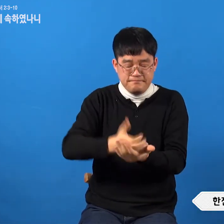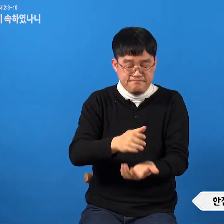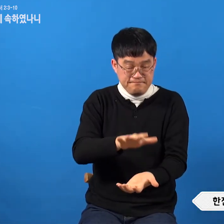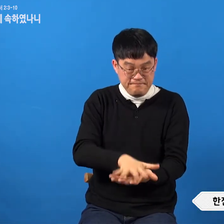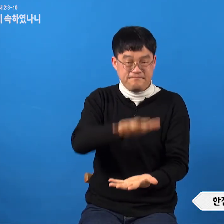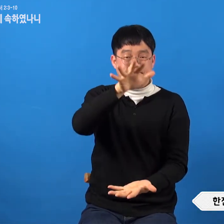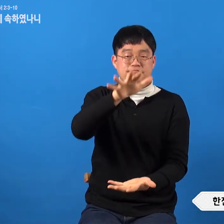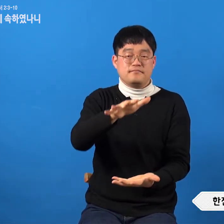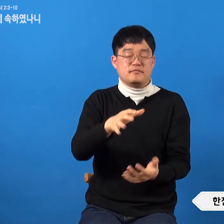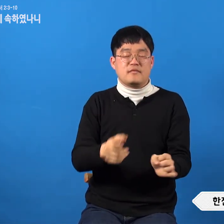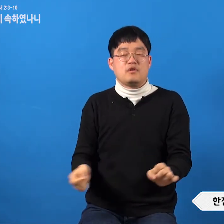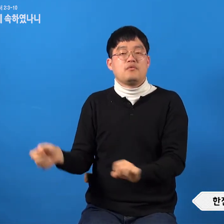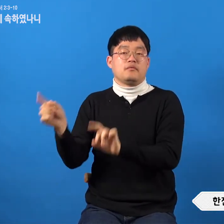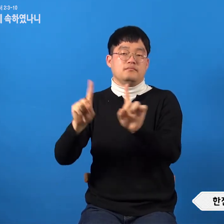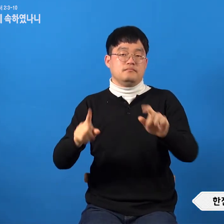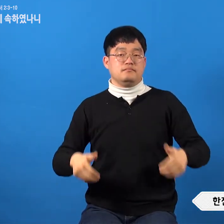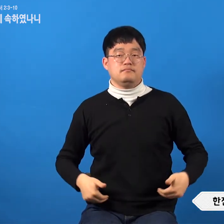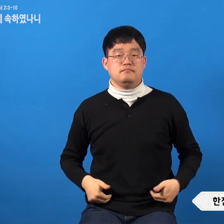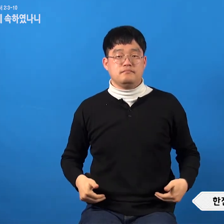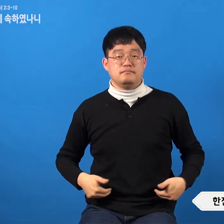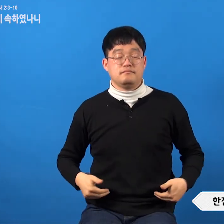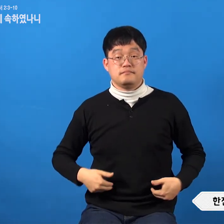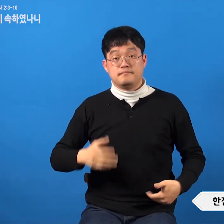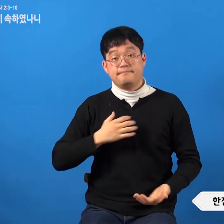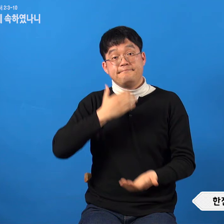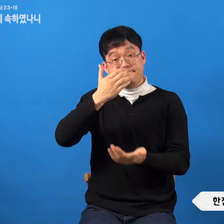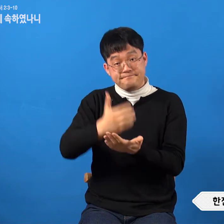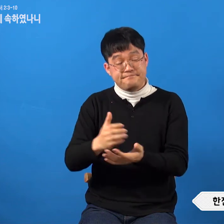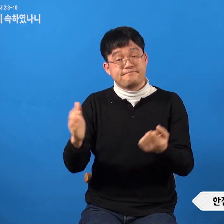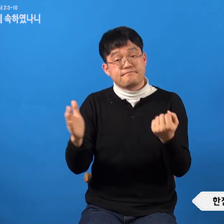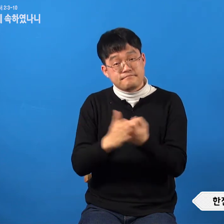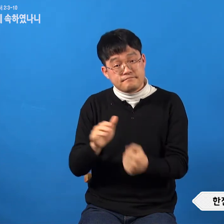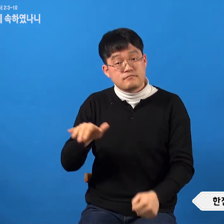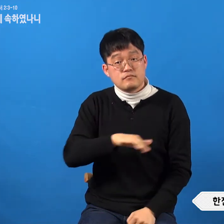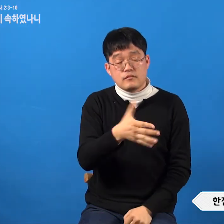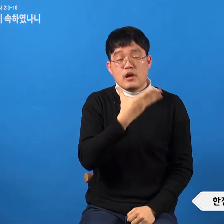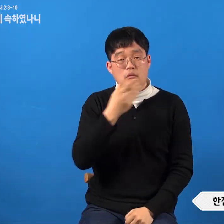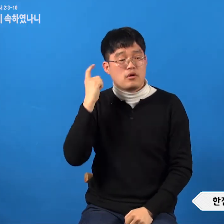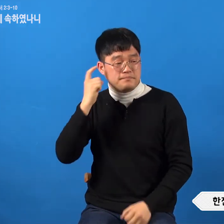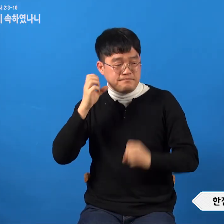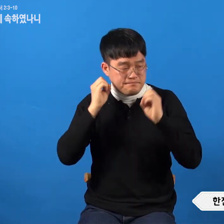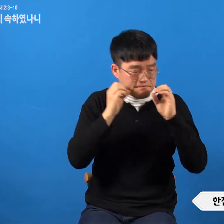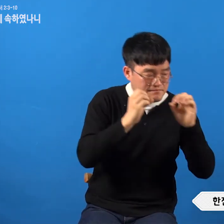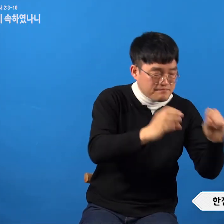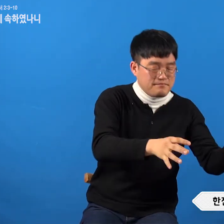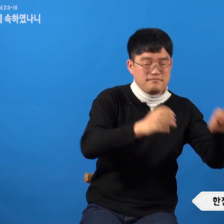감격을 회복해야 됩니다. 그 감격 때문에 복음을 전하는 것이죠.